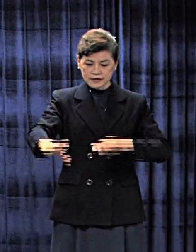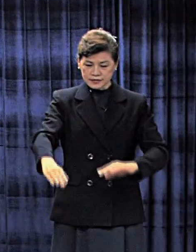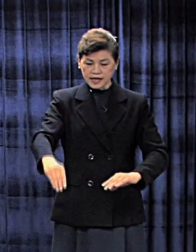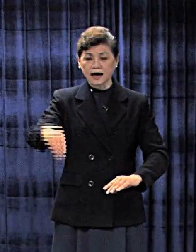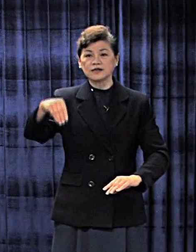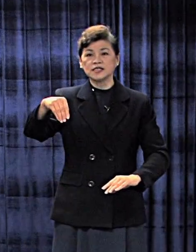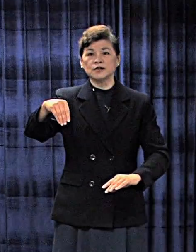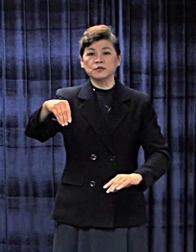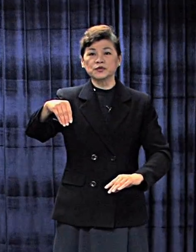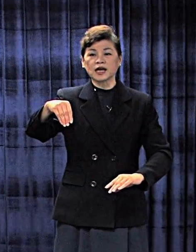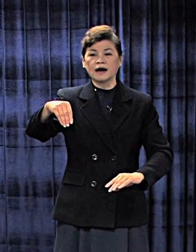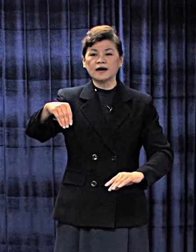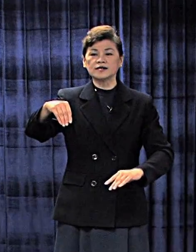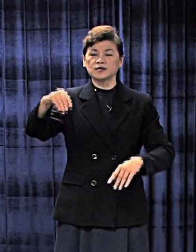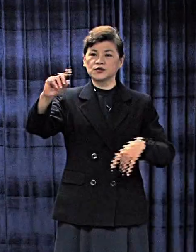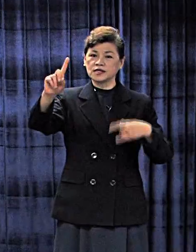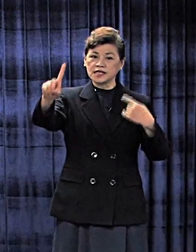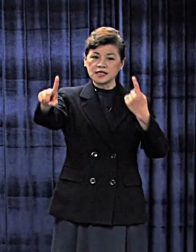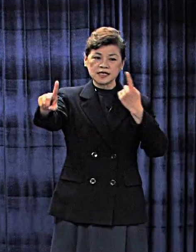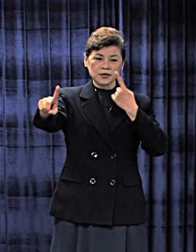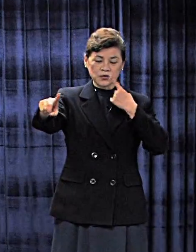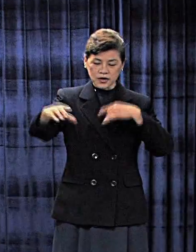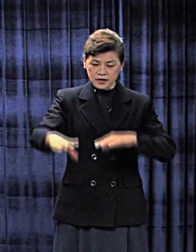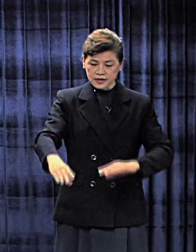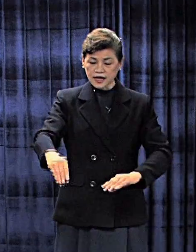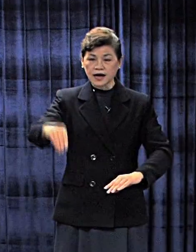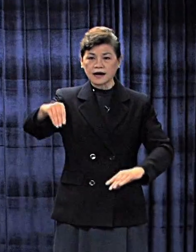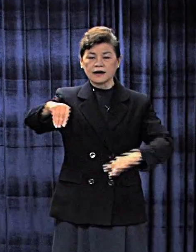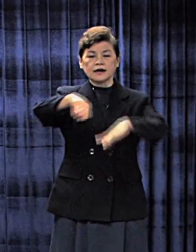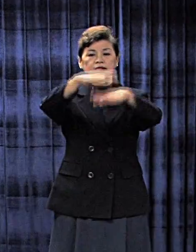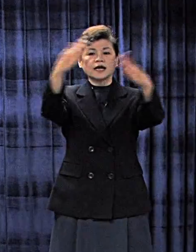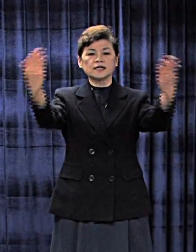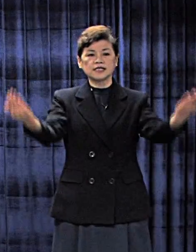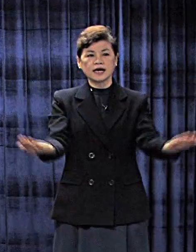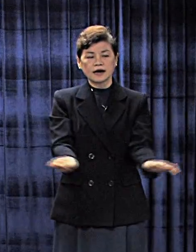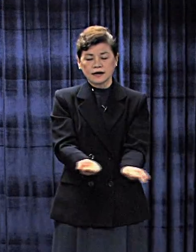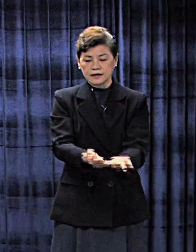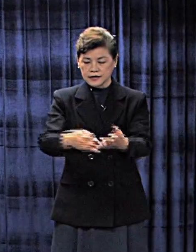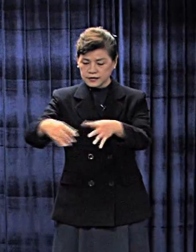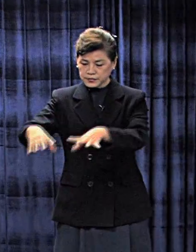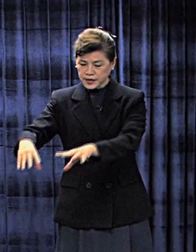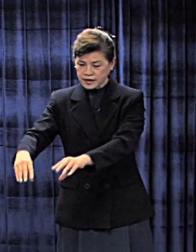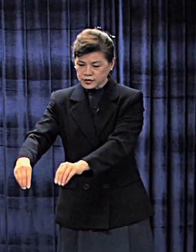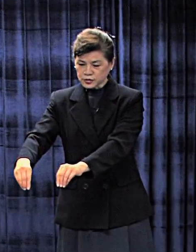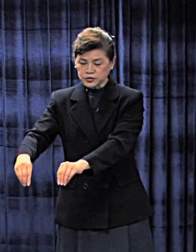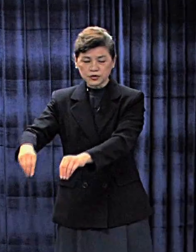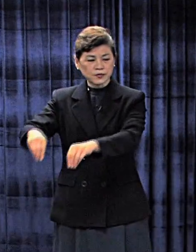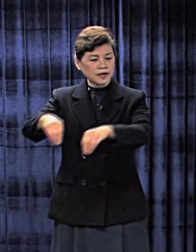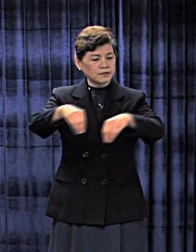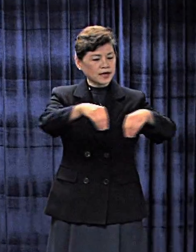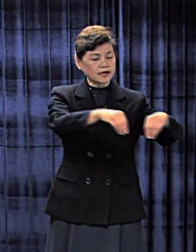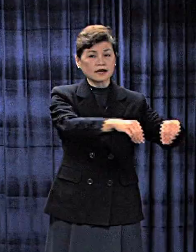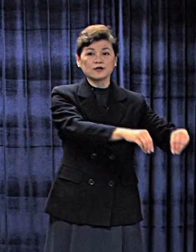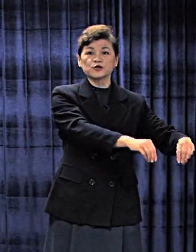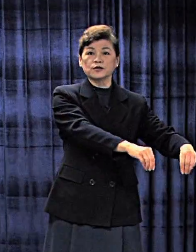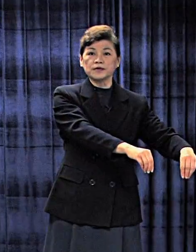拿，捡不打哈。所以你捡我拿，大家搬，从右边把它拿到左边